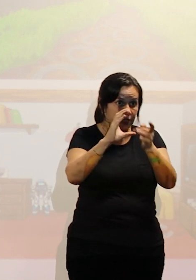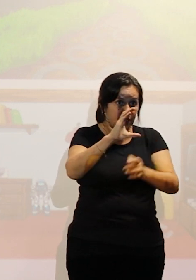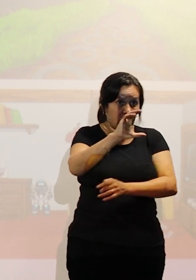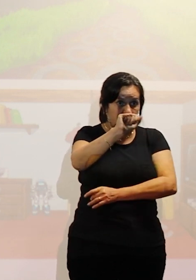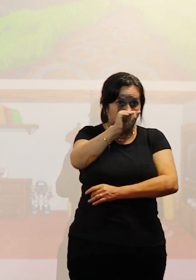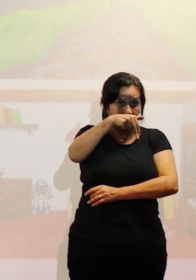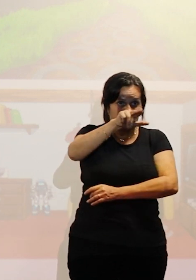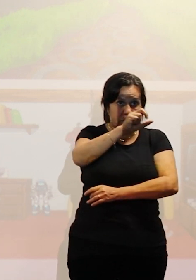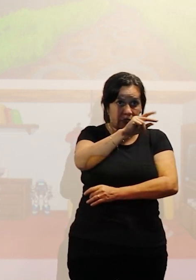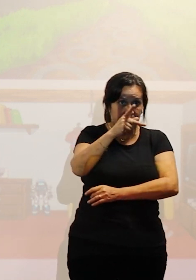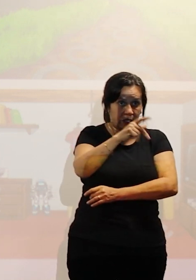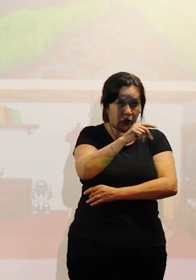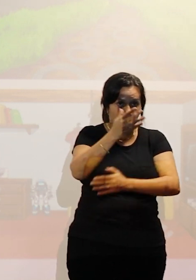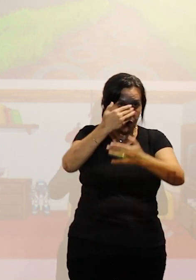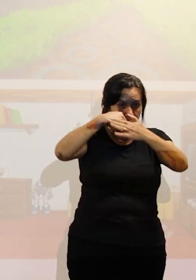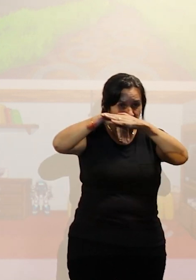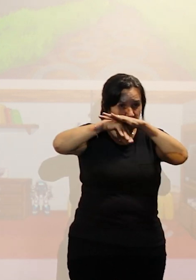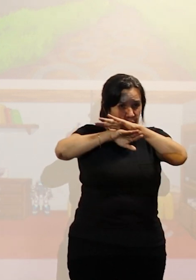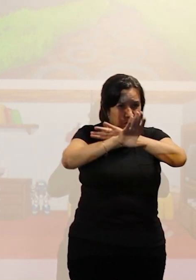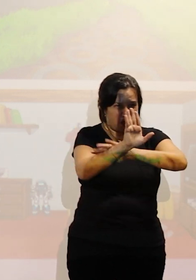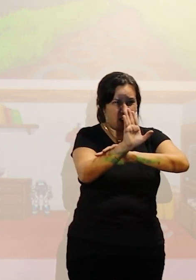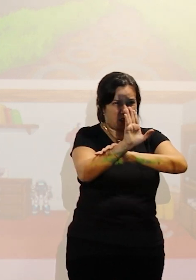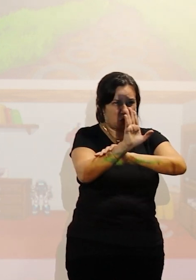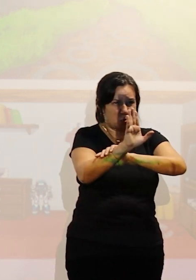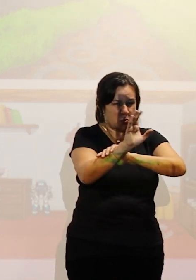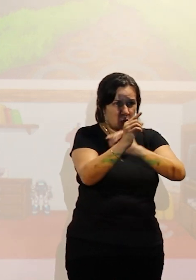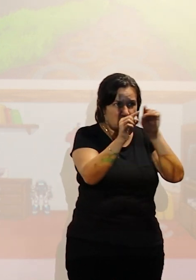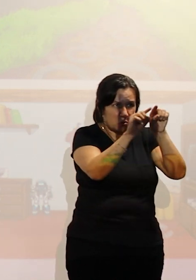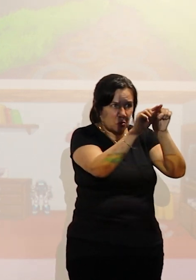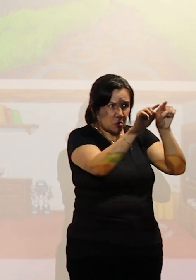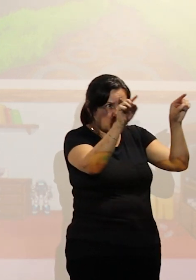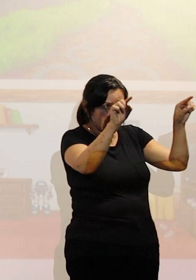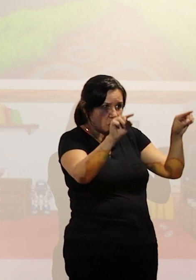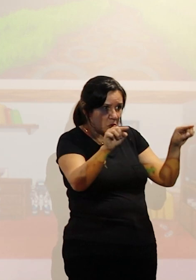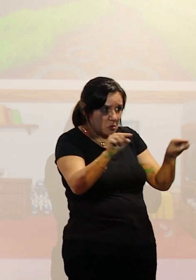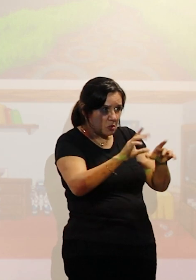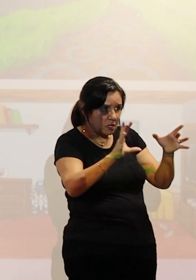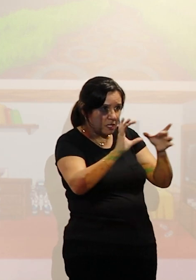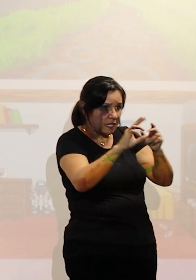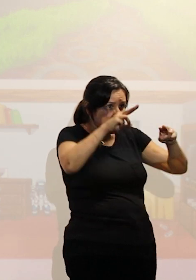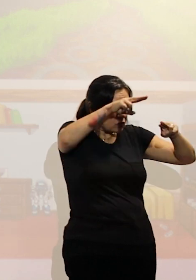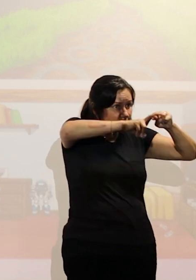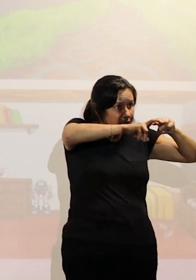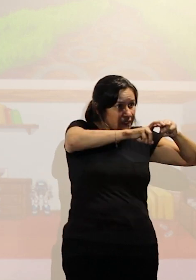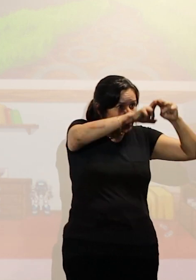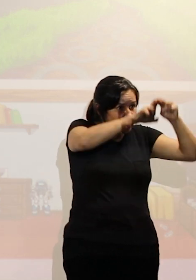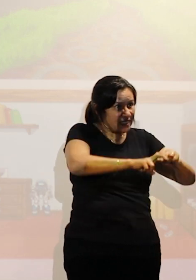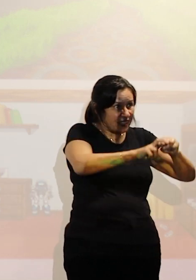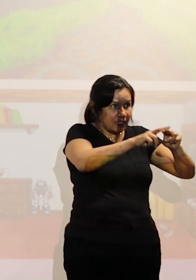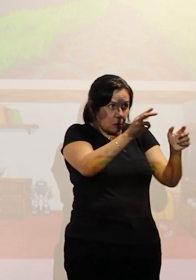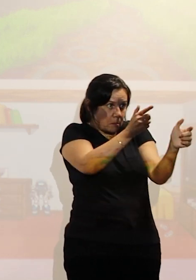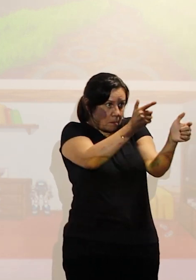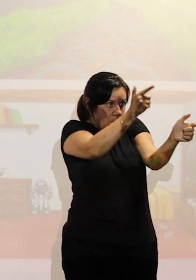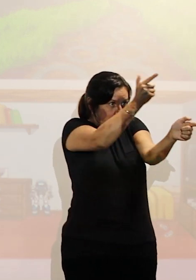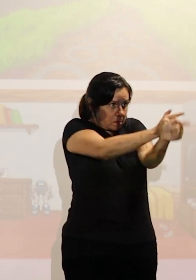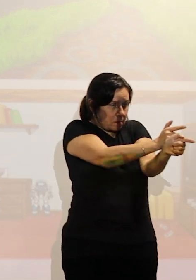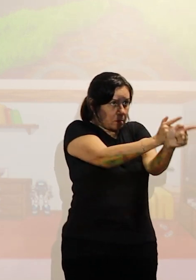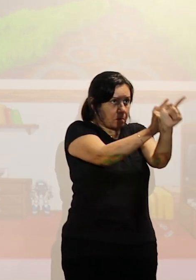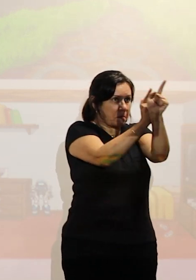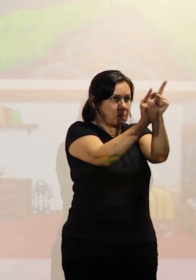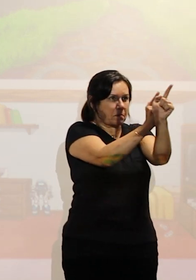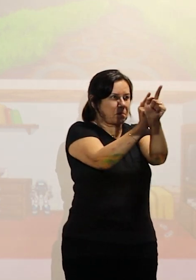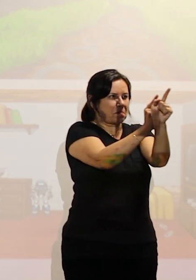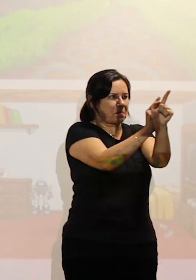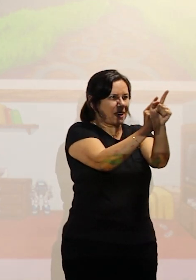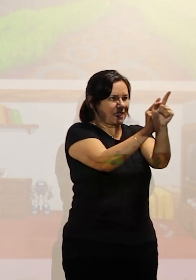fora da nave, ele entra por baixo do chassi, conecta com a cadeirinha onde você senta para atirar nos meteoros.